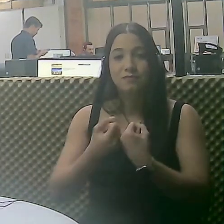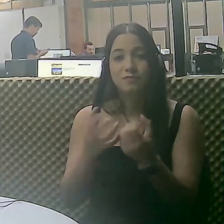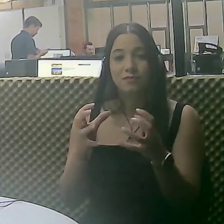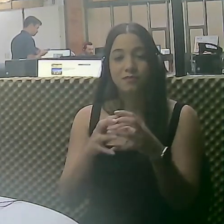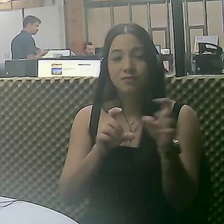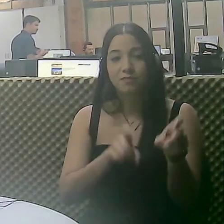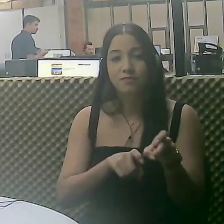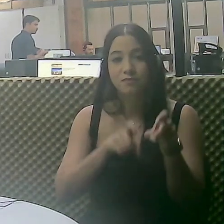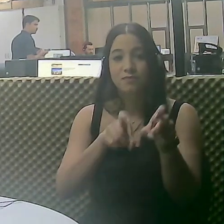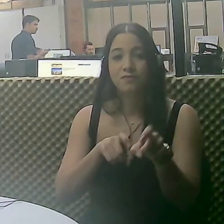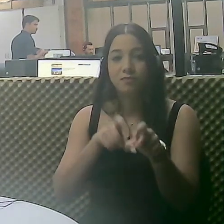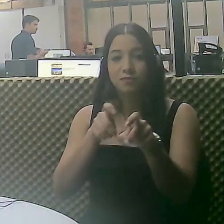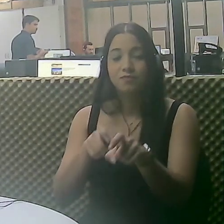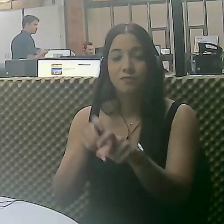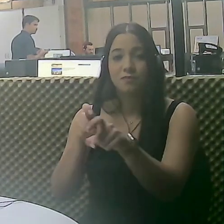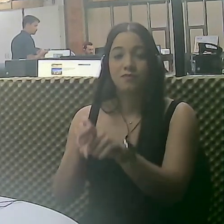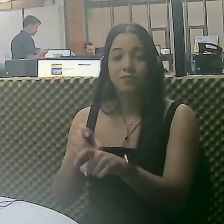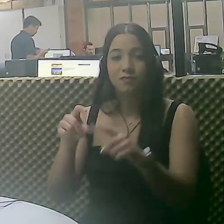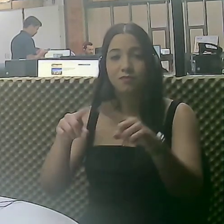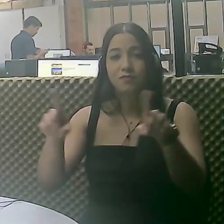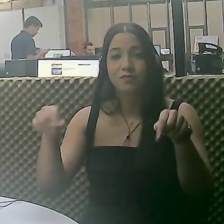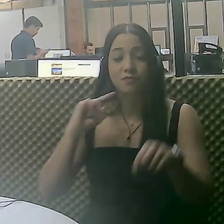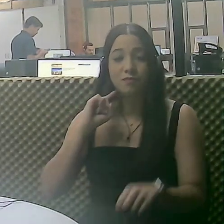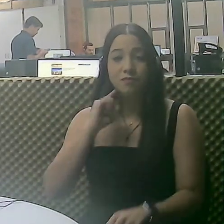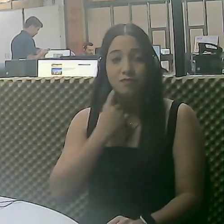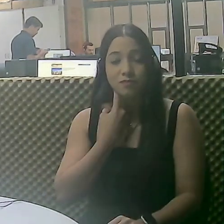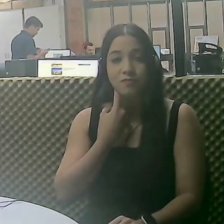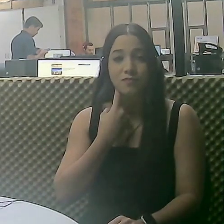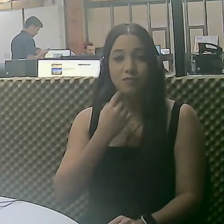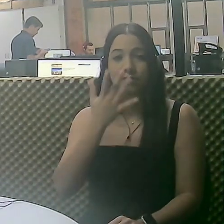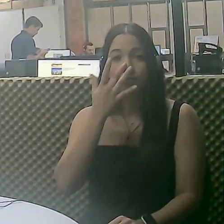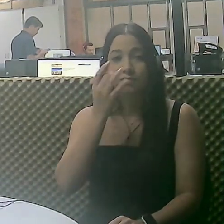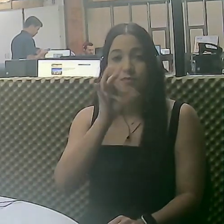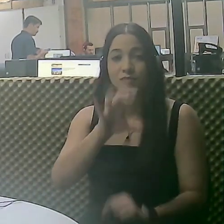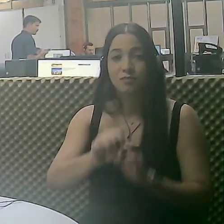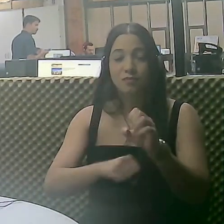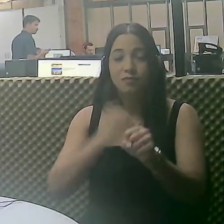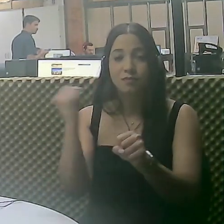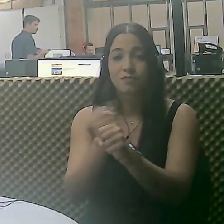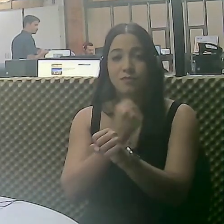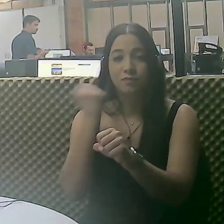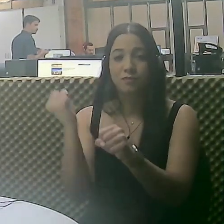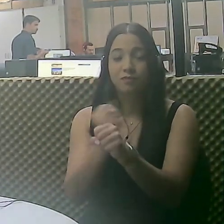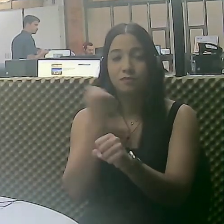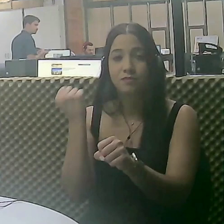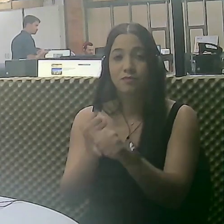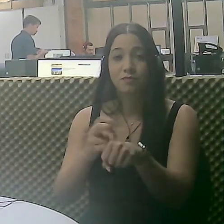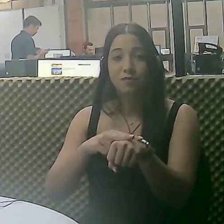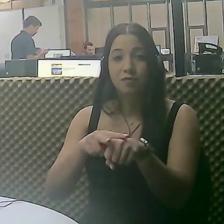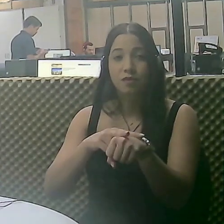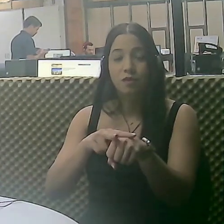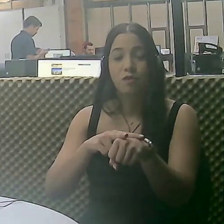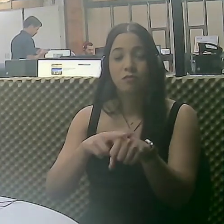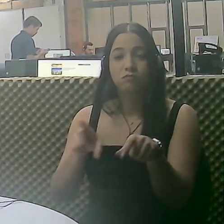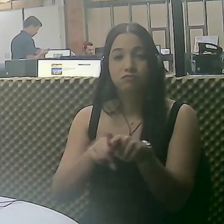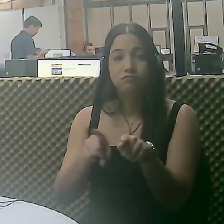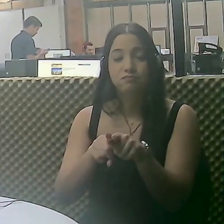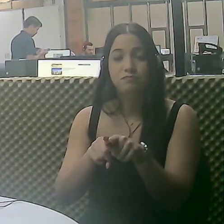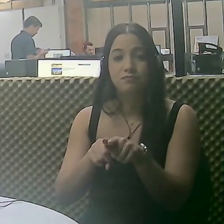inclui roçagem e capina em lotes sujos, retirada de resíduos da construção civil, massa verde e